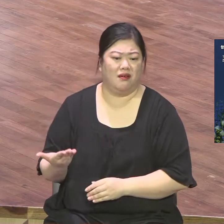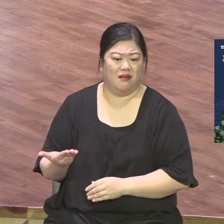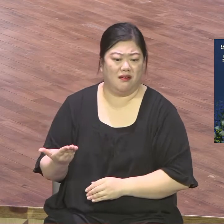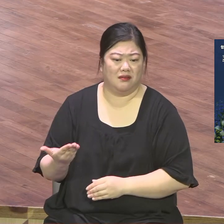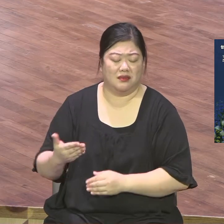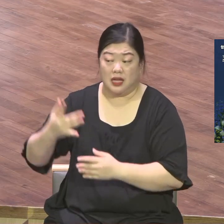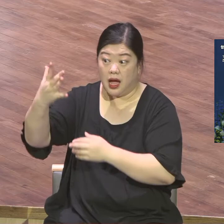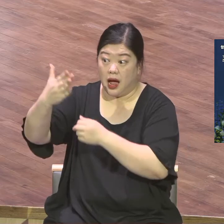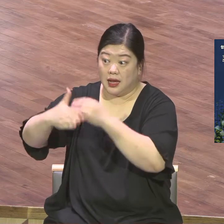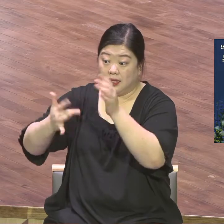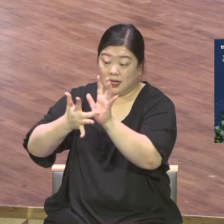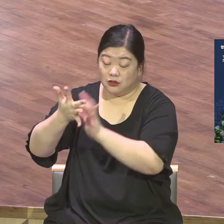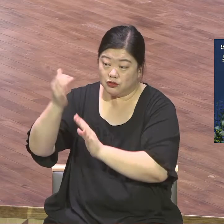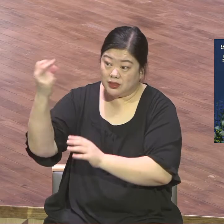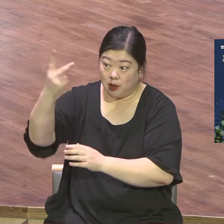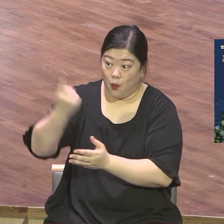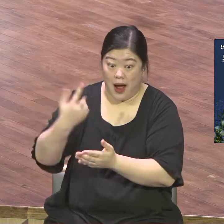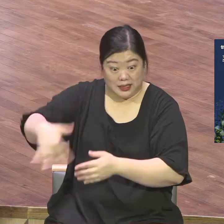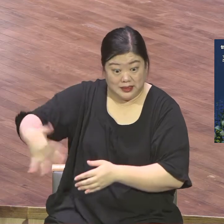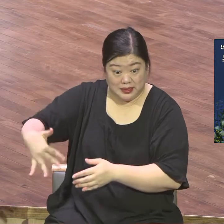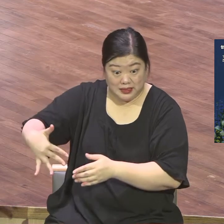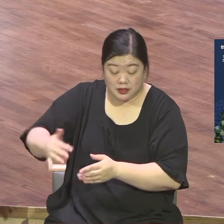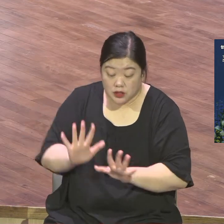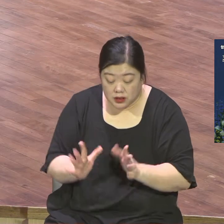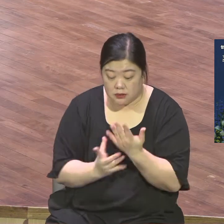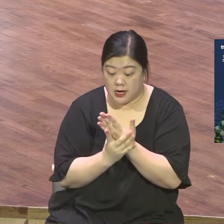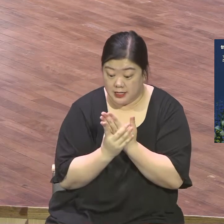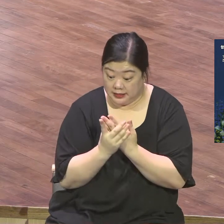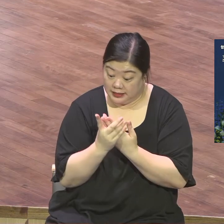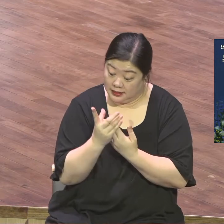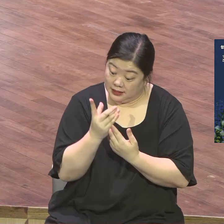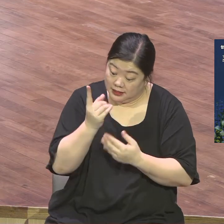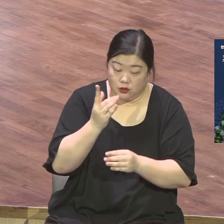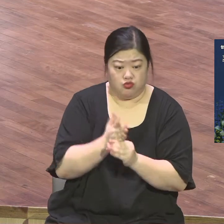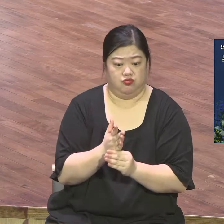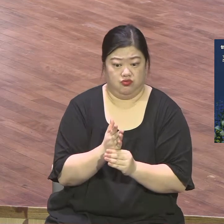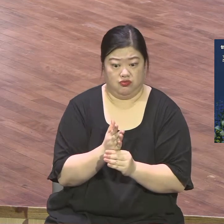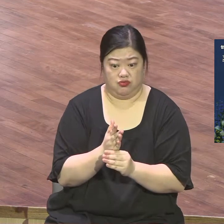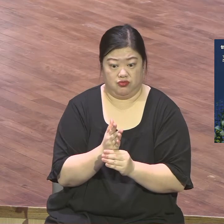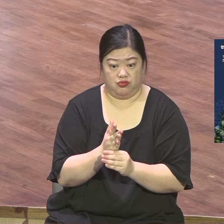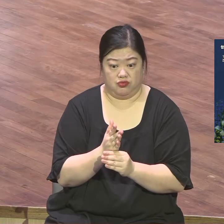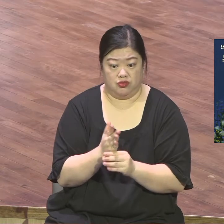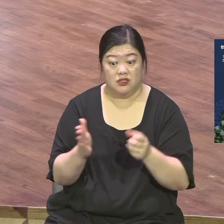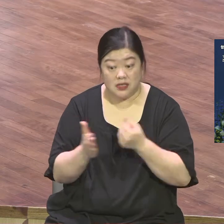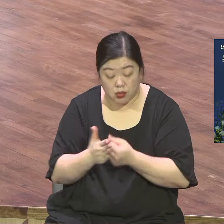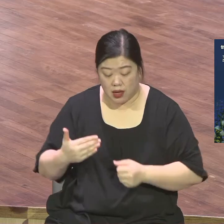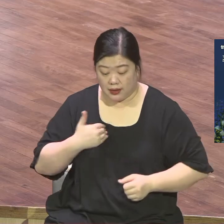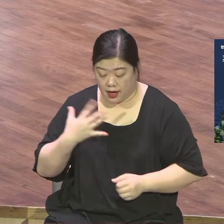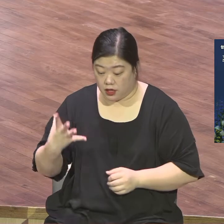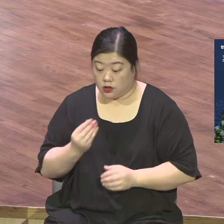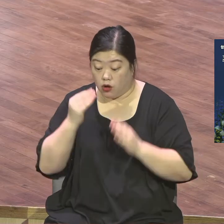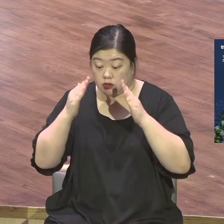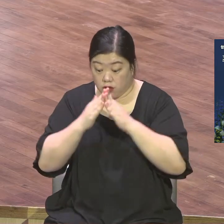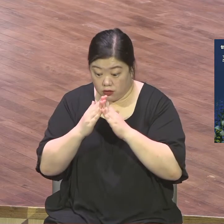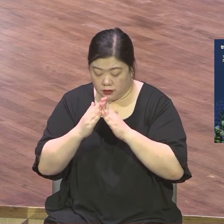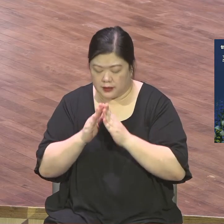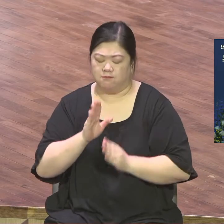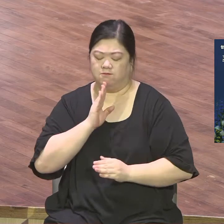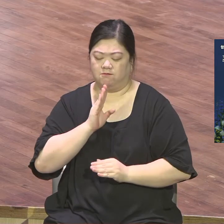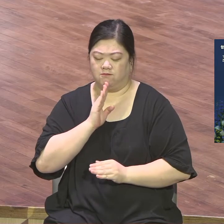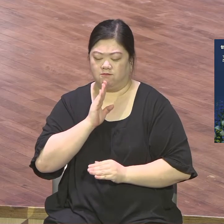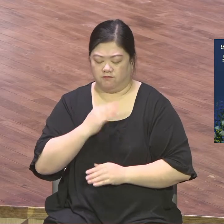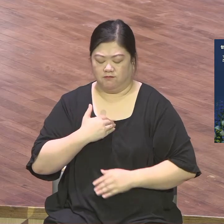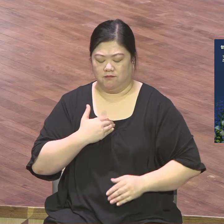성삼위 하나님의 모든 관심이 우리가 하나님의 성전된 존재로서 삶을 살아야 하는 것에 맞춰져야 됩니다. 맞춰져.